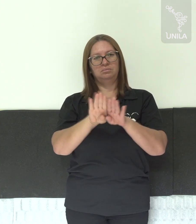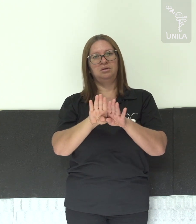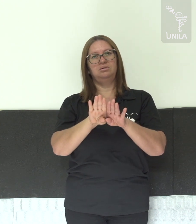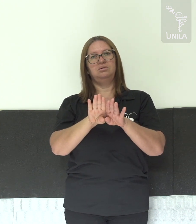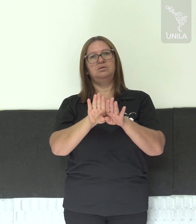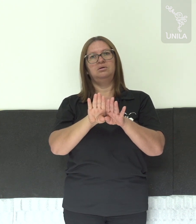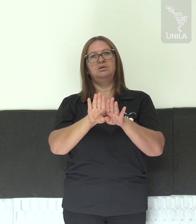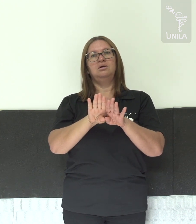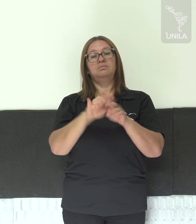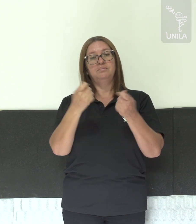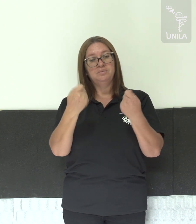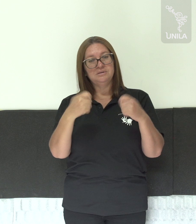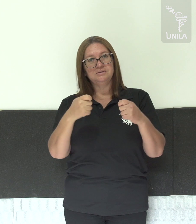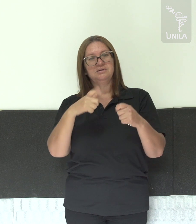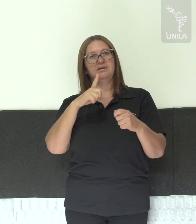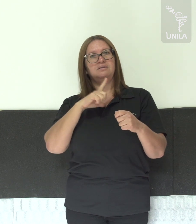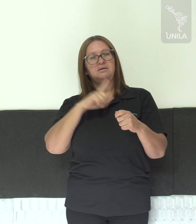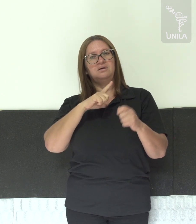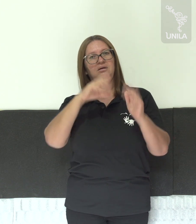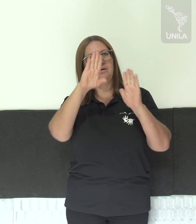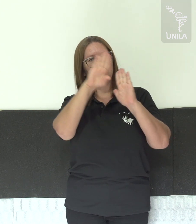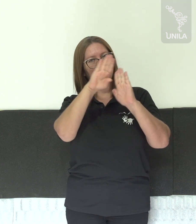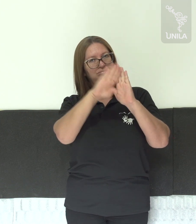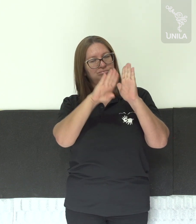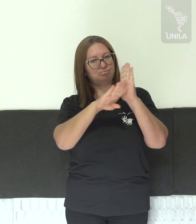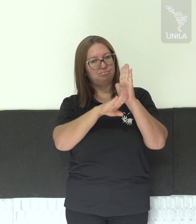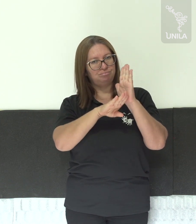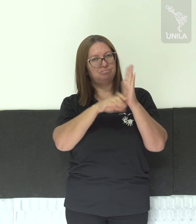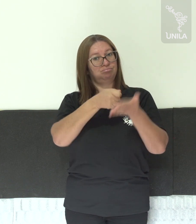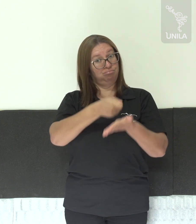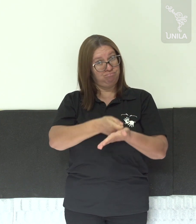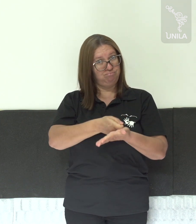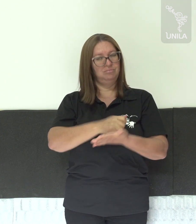deverão satisfazer as seguintes exigências.